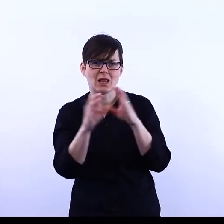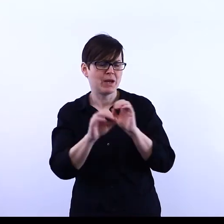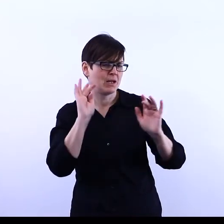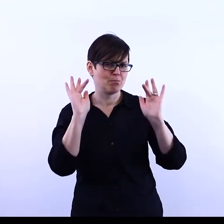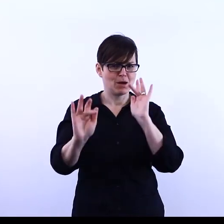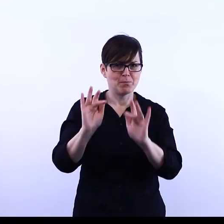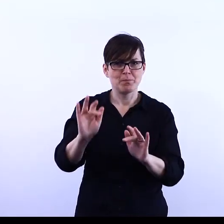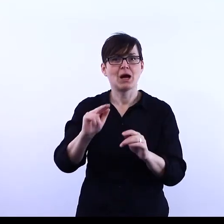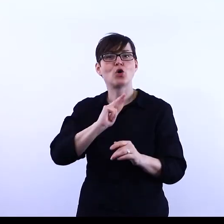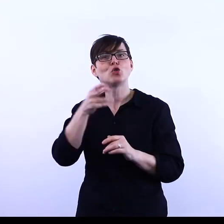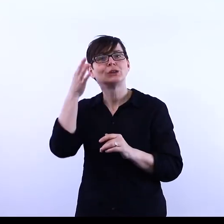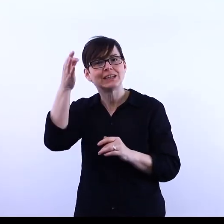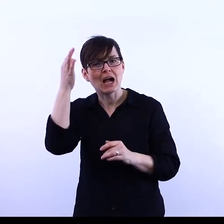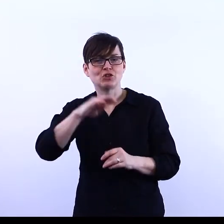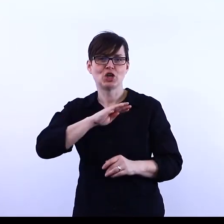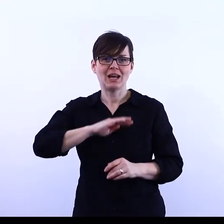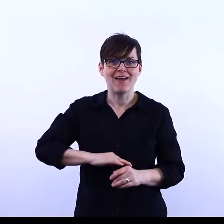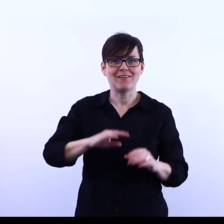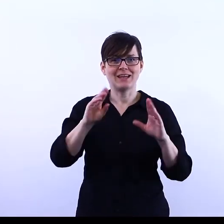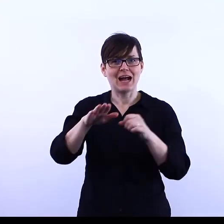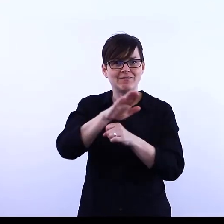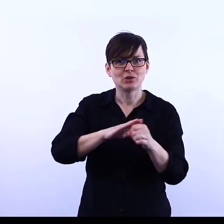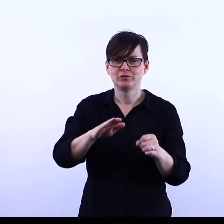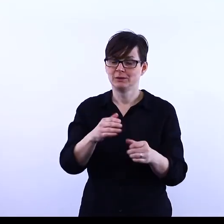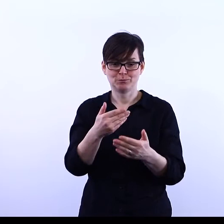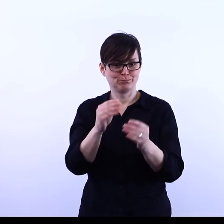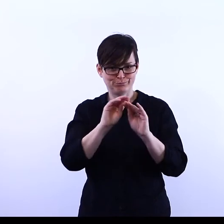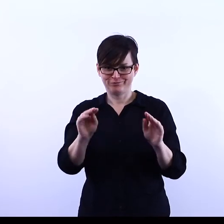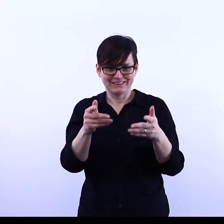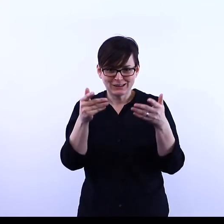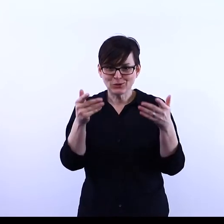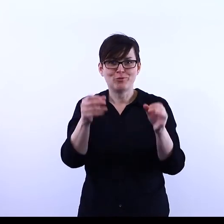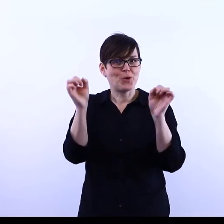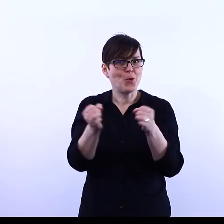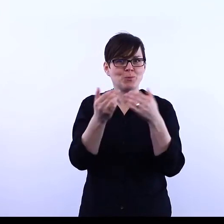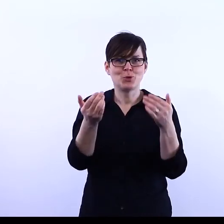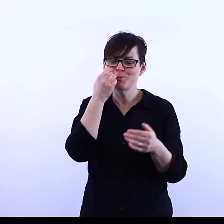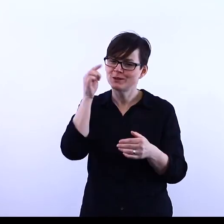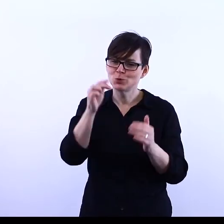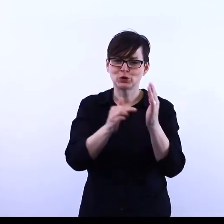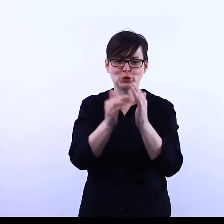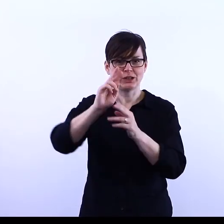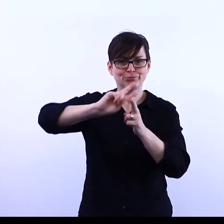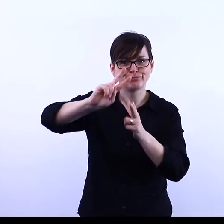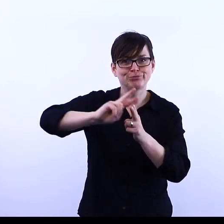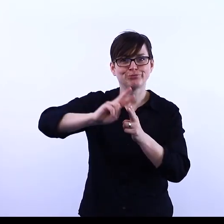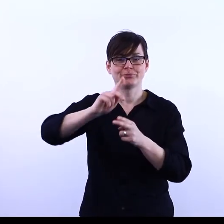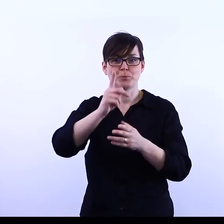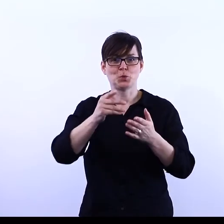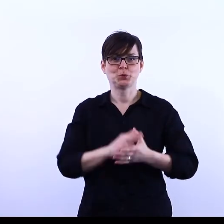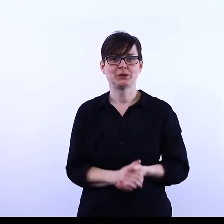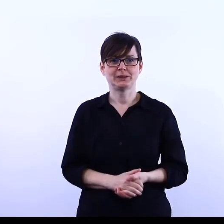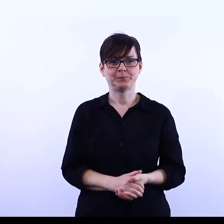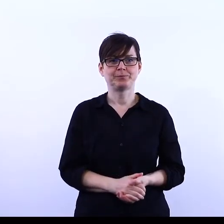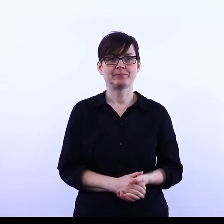Sozialwissenschaften, aus der Ethik, aus Anwendungsfeldern haben gesagt, hey, so geht das nicht, könntest das nicht besser machen? Und jetzt möchte ich als